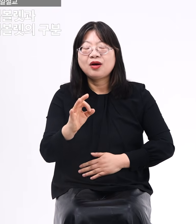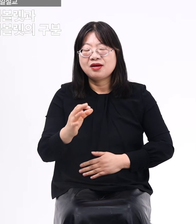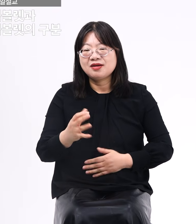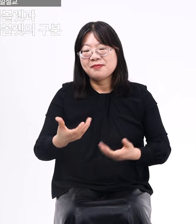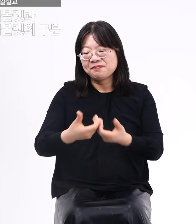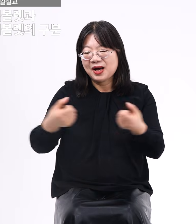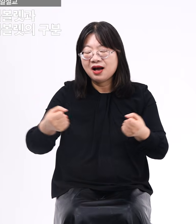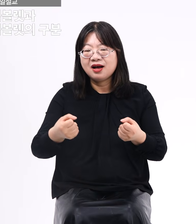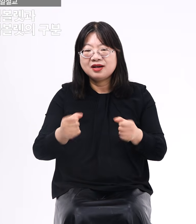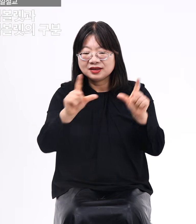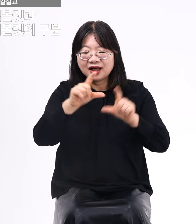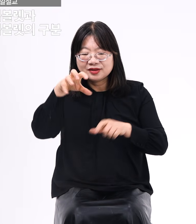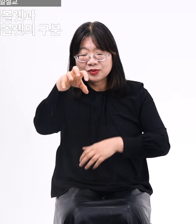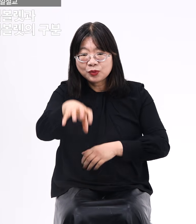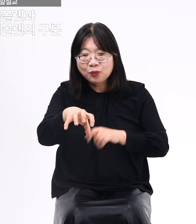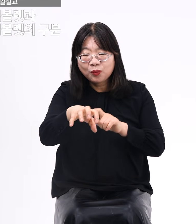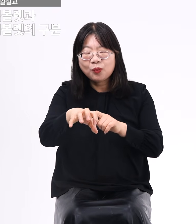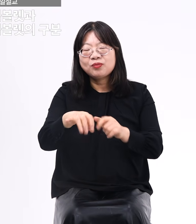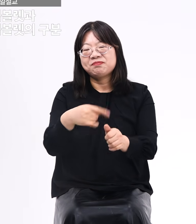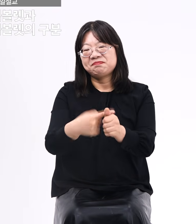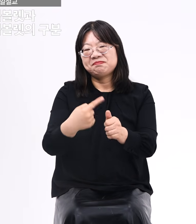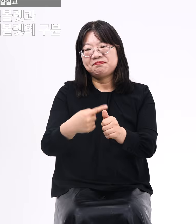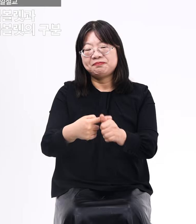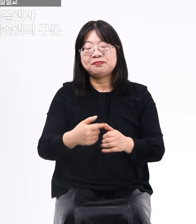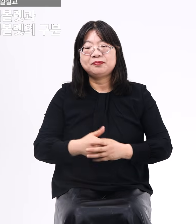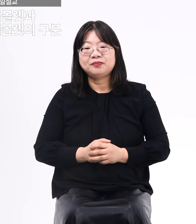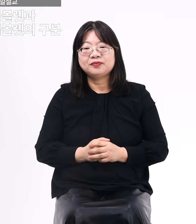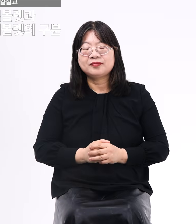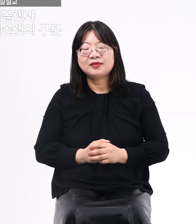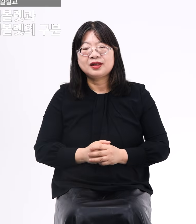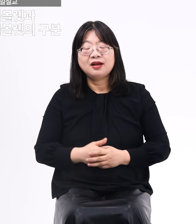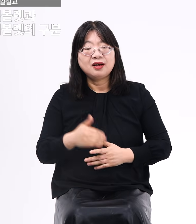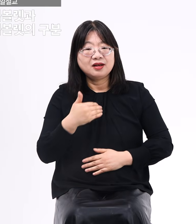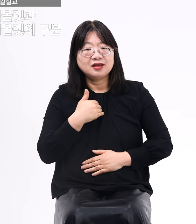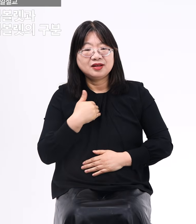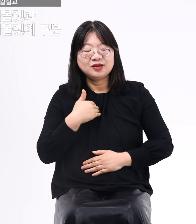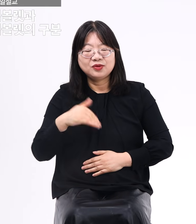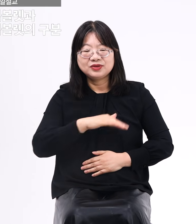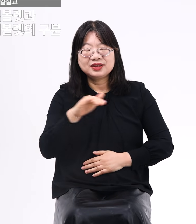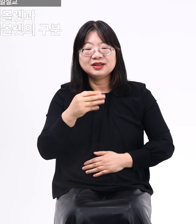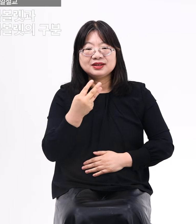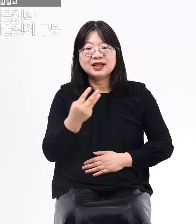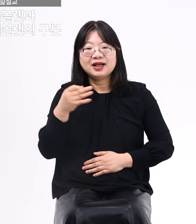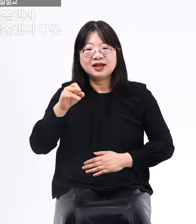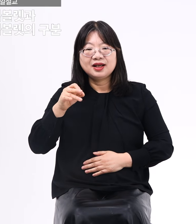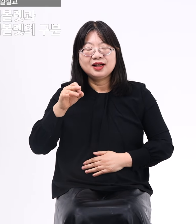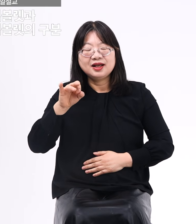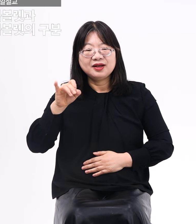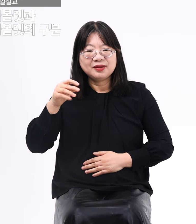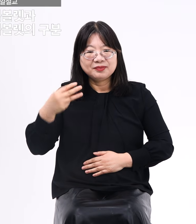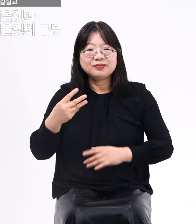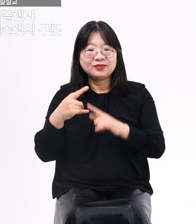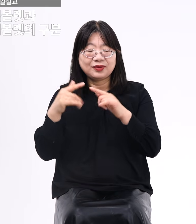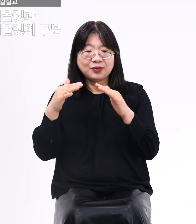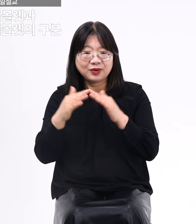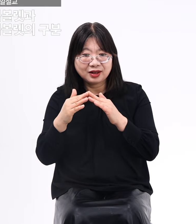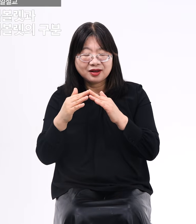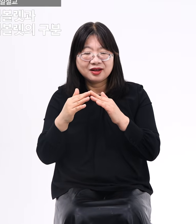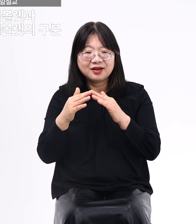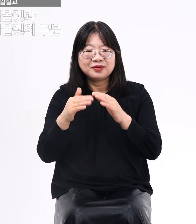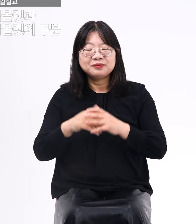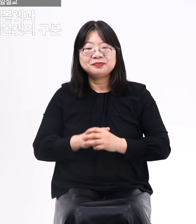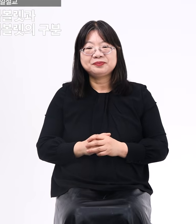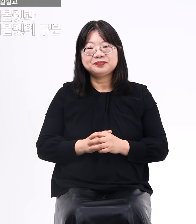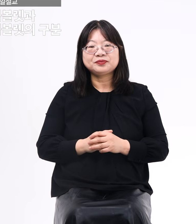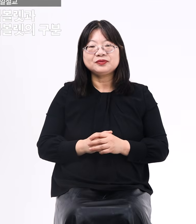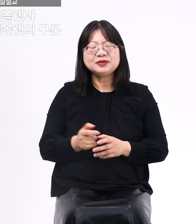사는 동네로 편가르고. 나는 그래서 우리 삼일교회가 살짝